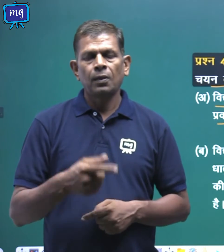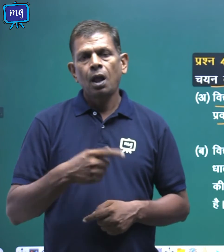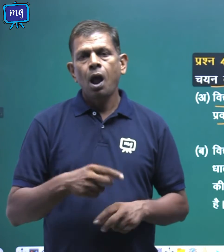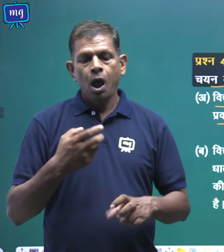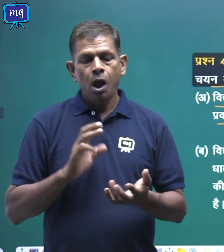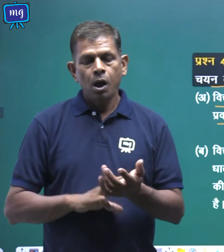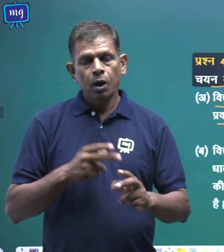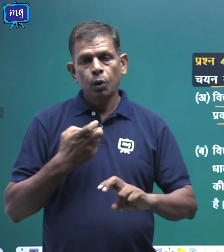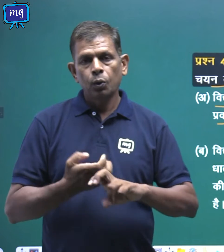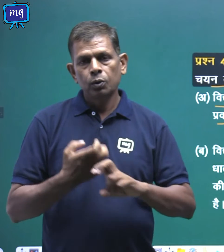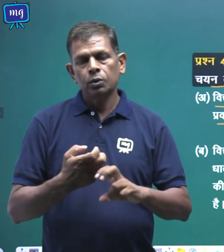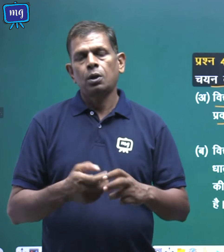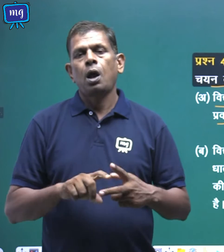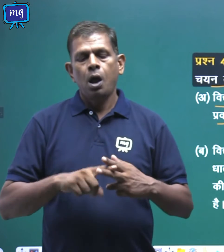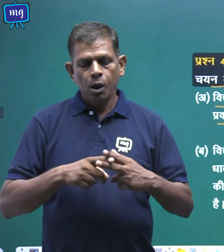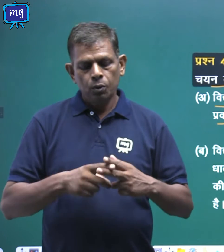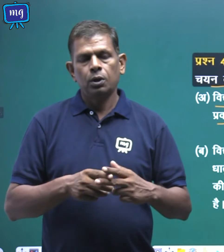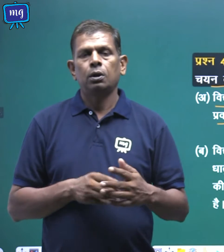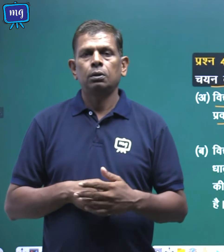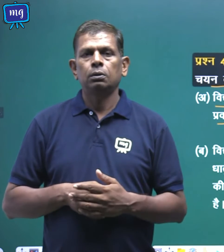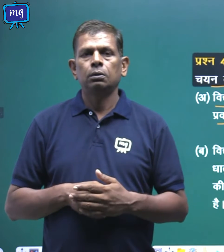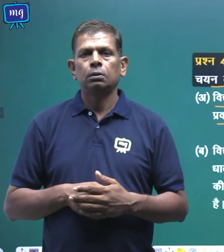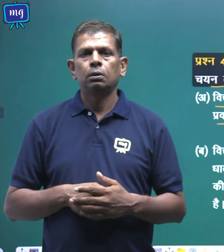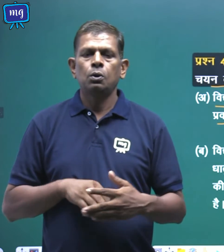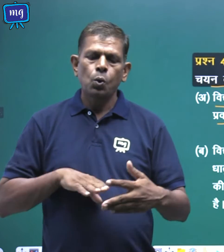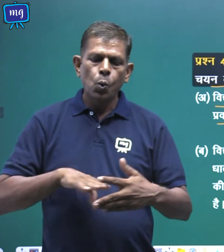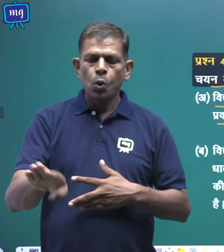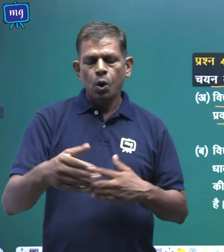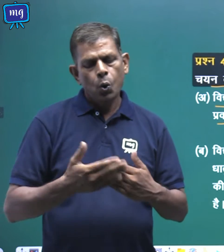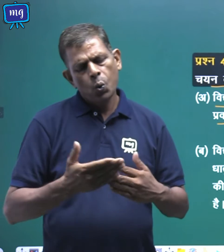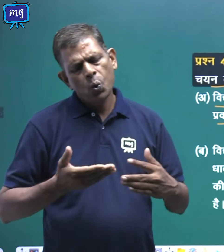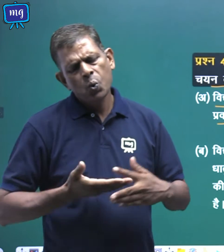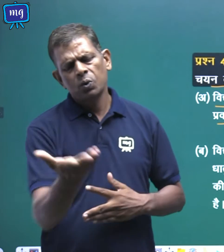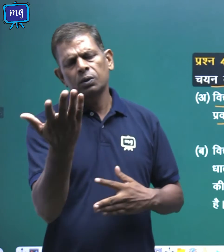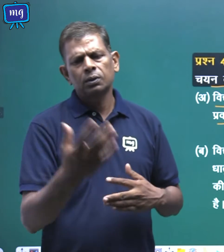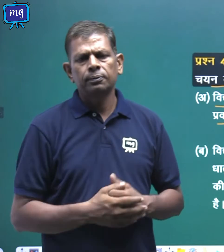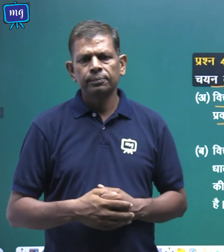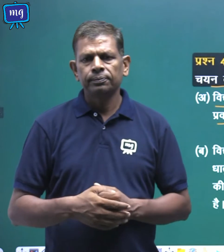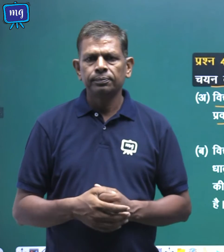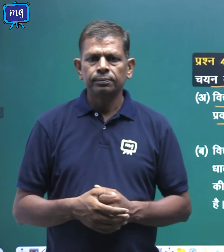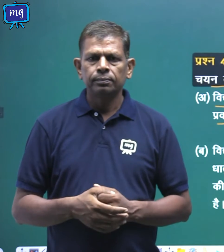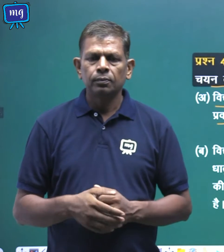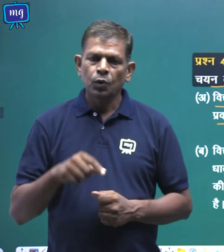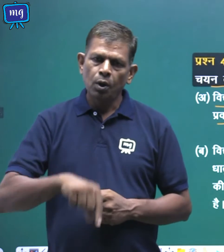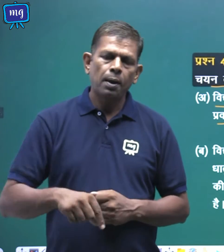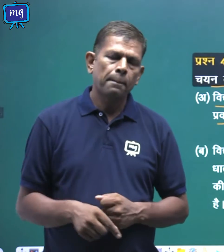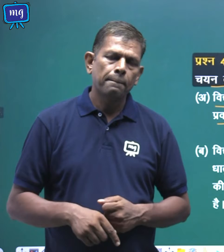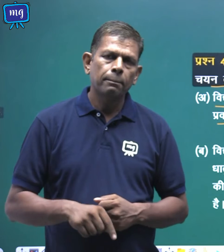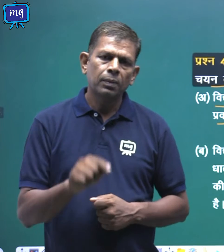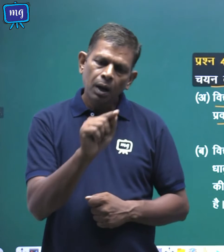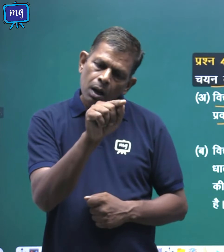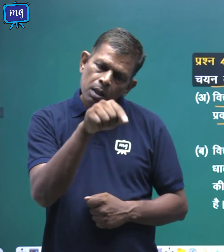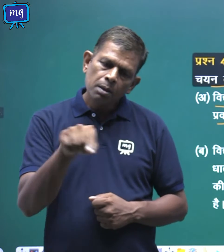धातुओं से विद्युत धारा आसानी से प्रवाहित हो सकती है, तो हम सत्य